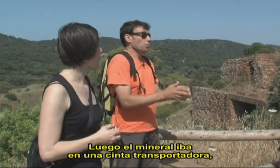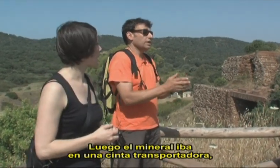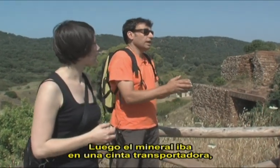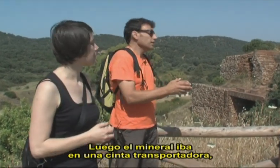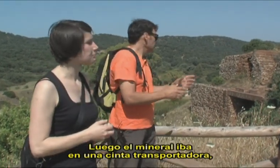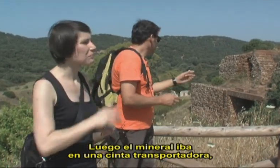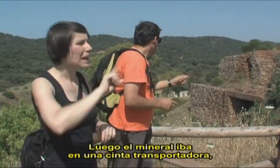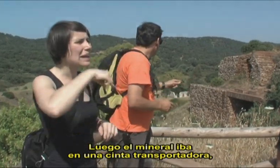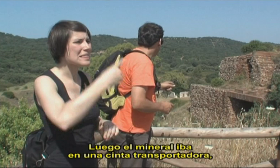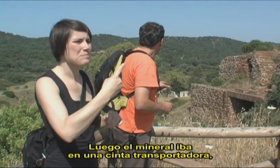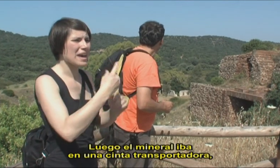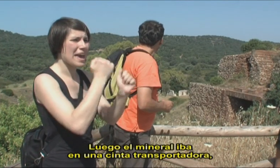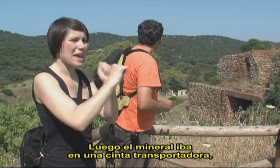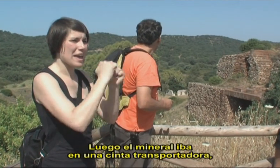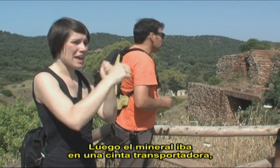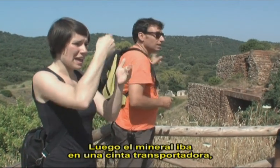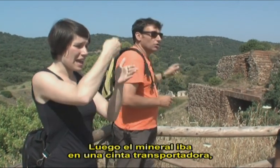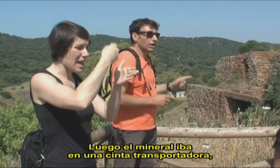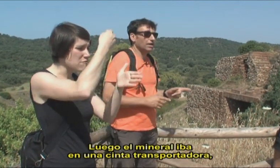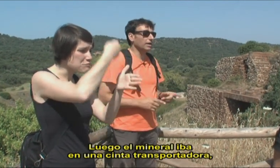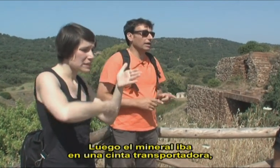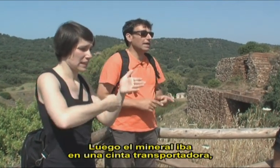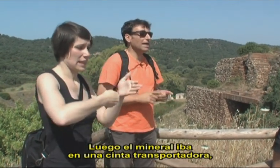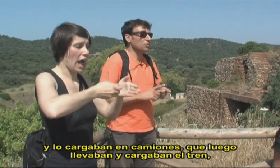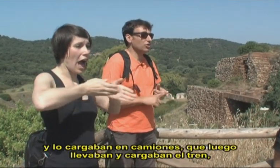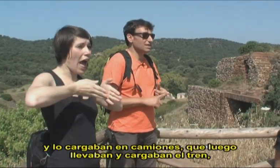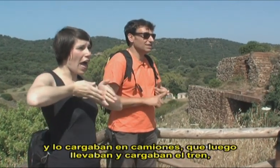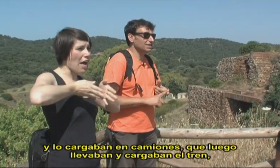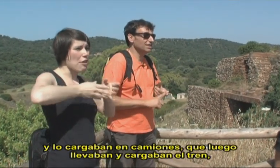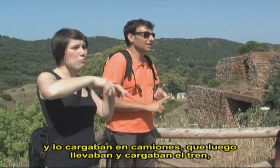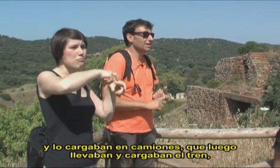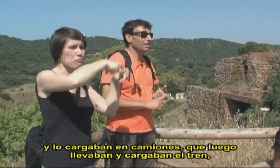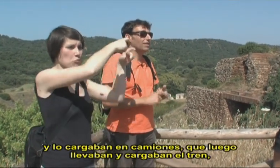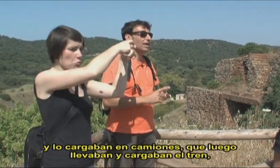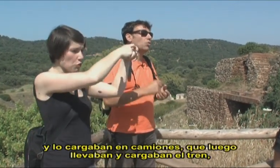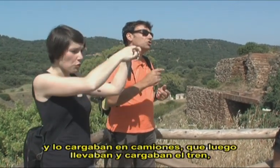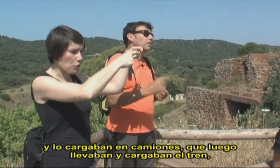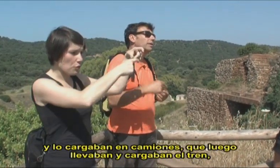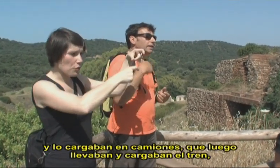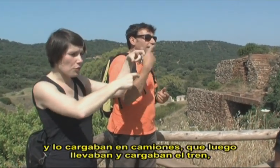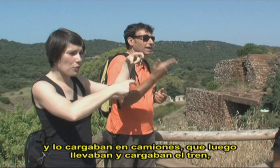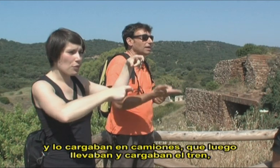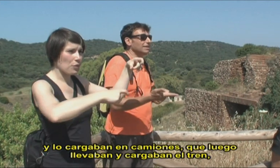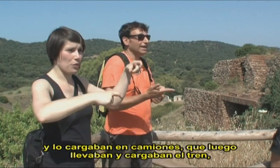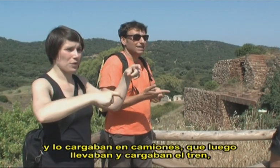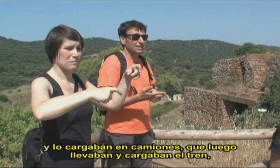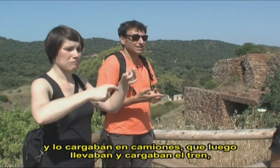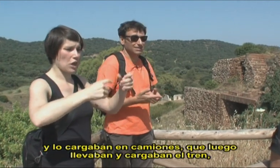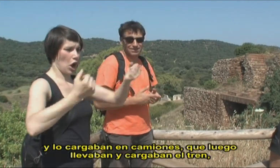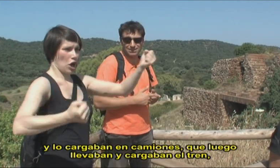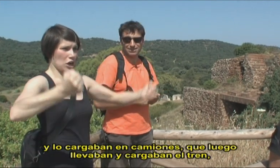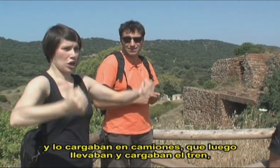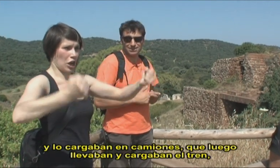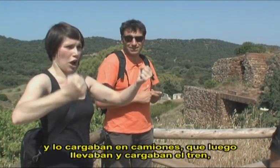Luego el mineral iba con una cinta transportadora y lo cargaban en camiones que luego llevaban y cargaban el tren.